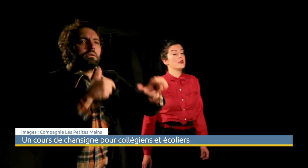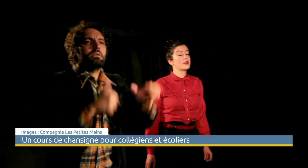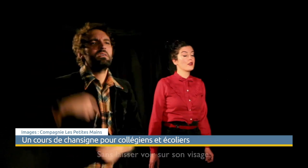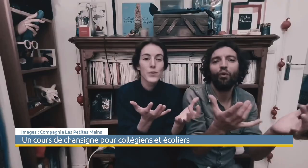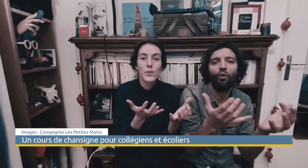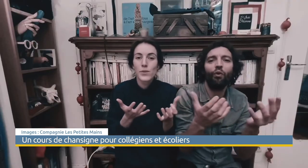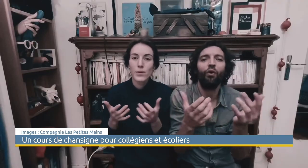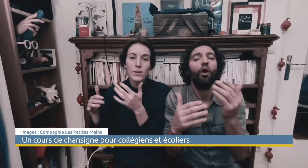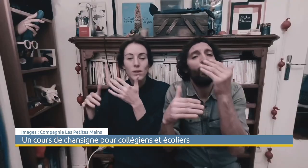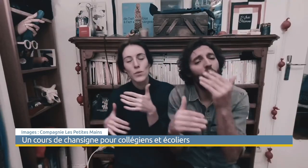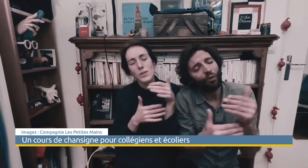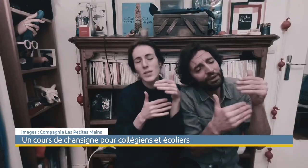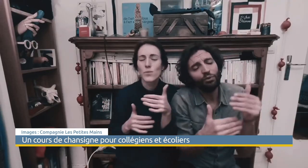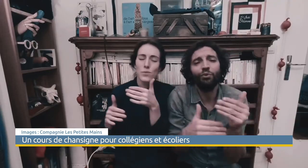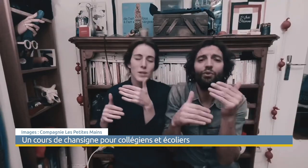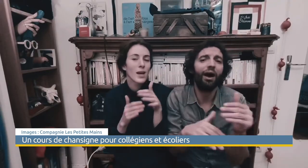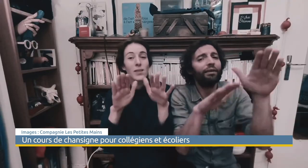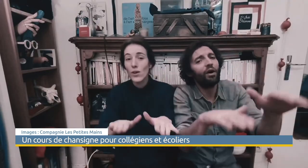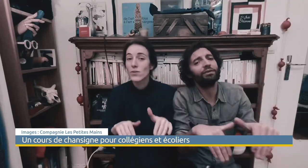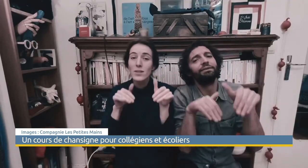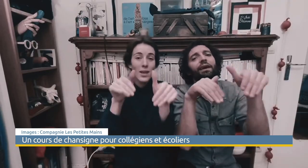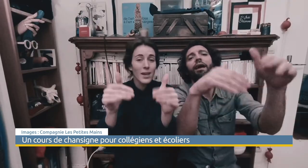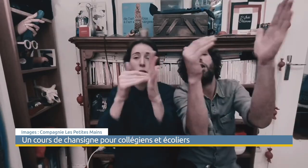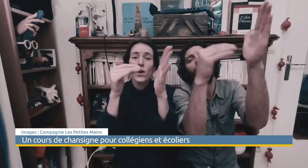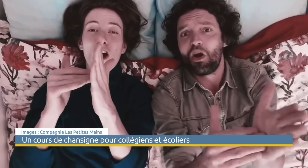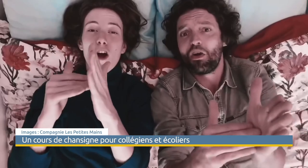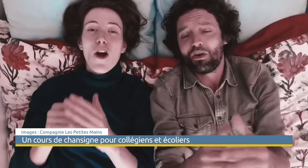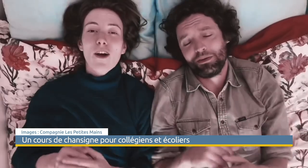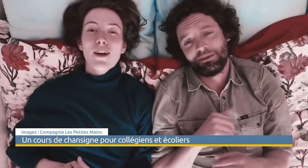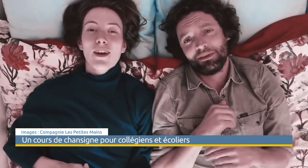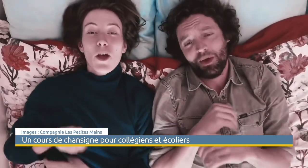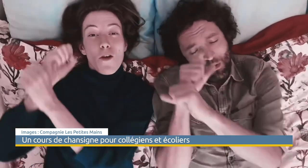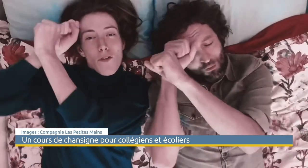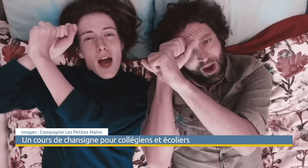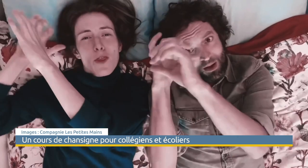et Saltimbanque, un concept qui nous montre une autre manière de communiquer.